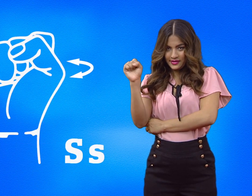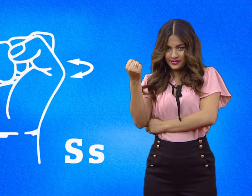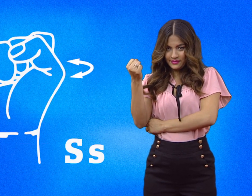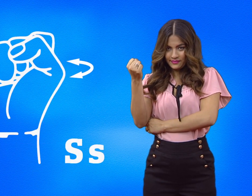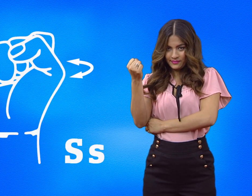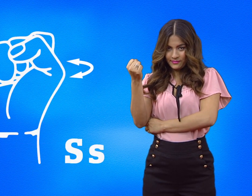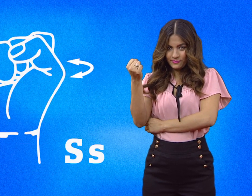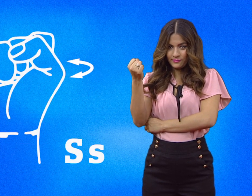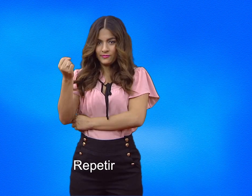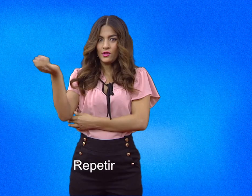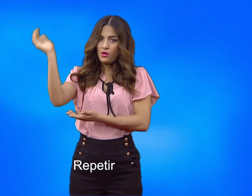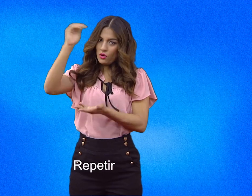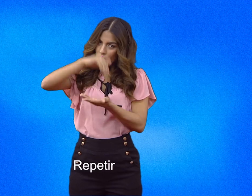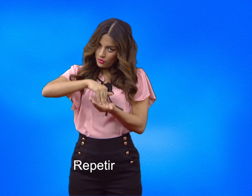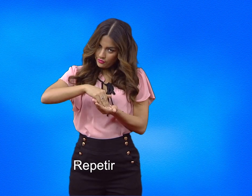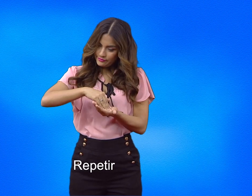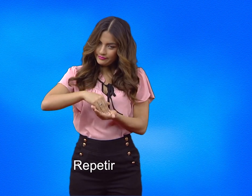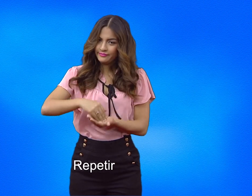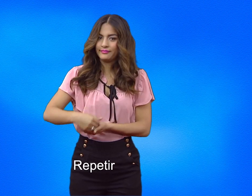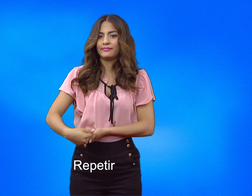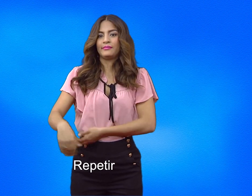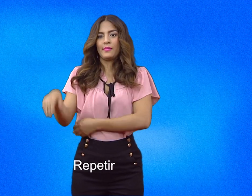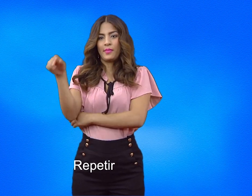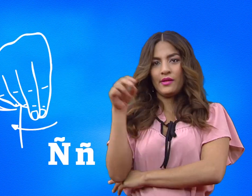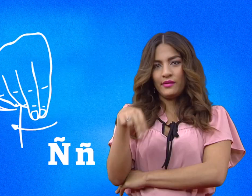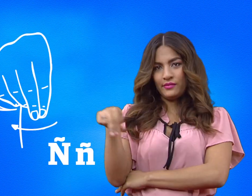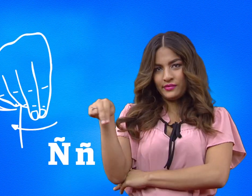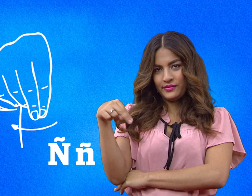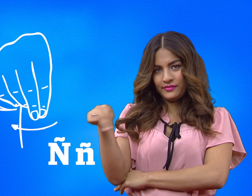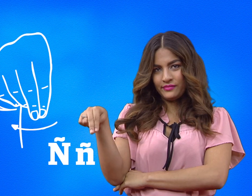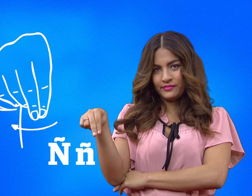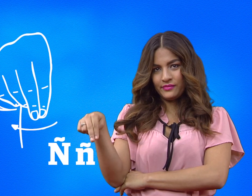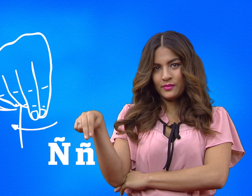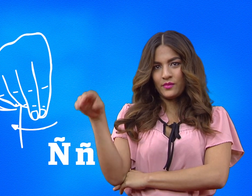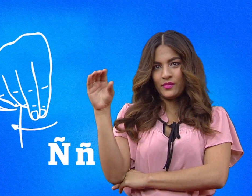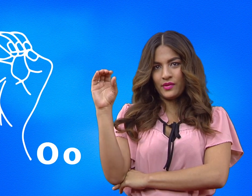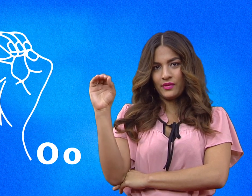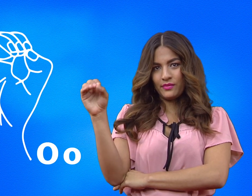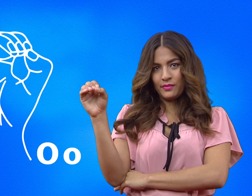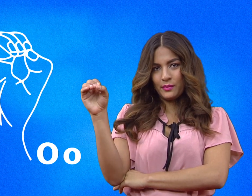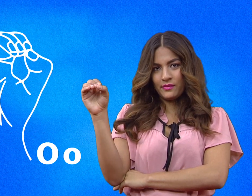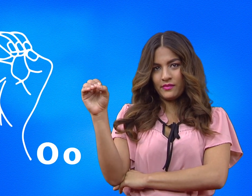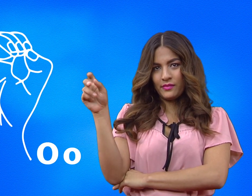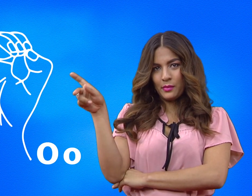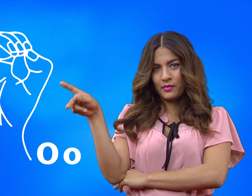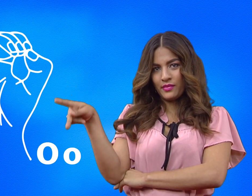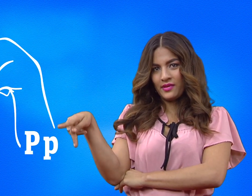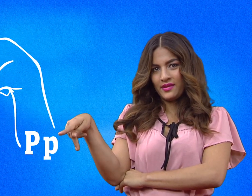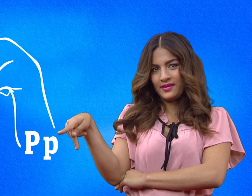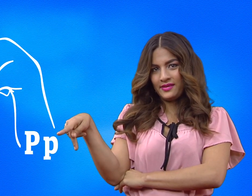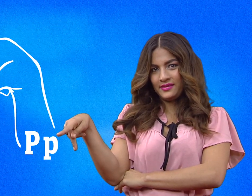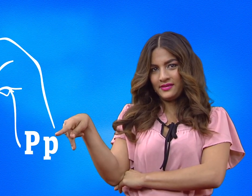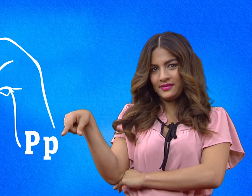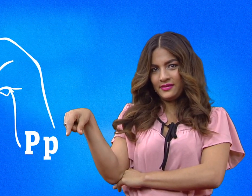S. Repetir. Ñ, O, P,